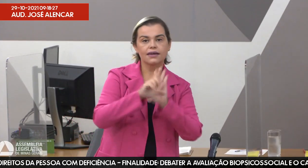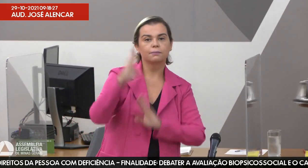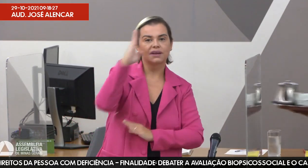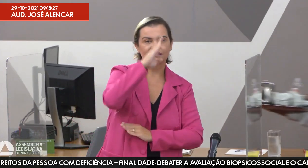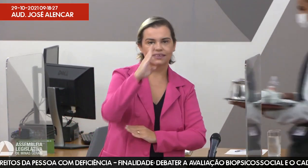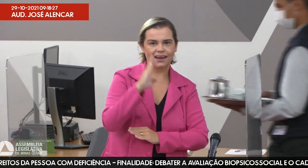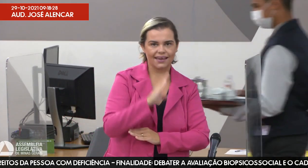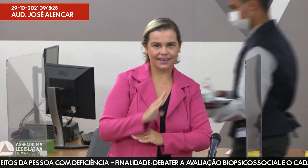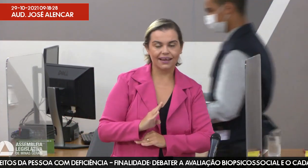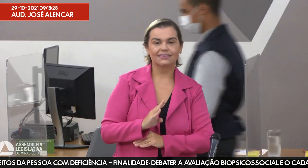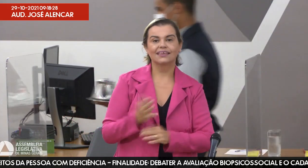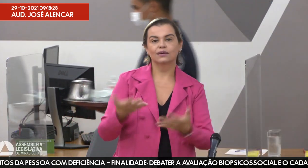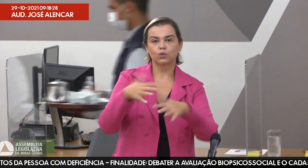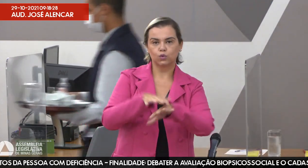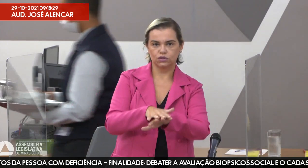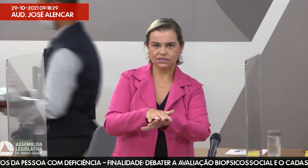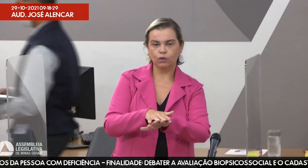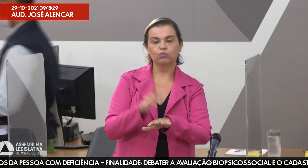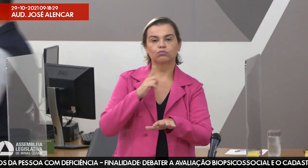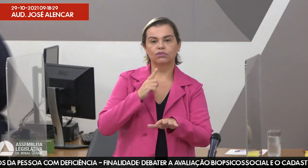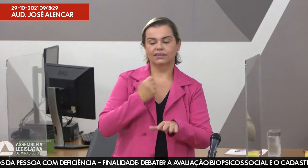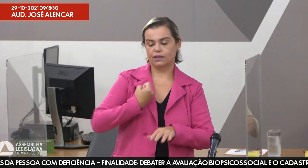para o cumprimento da Lei Brasileira de Inclusão,